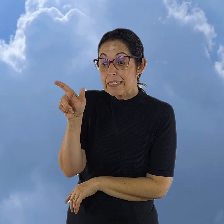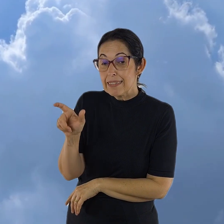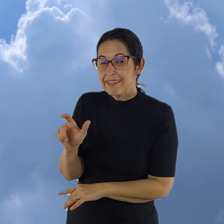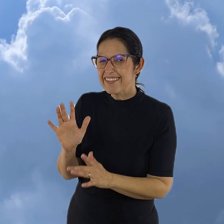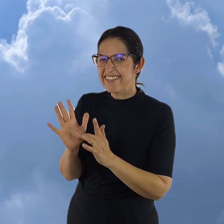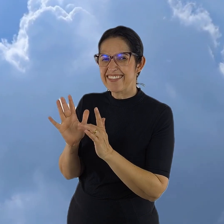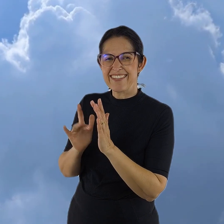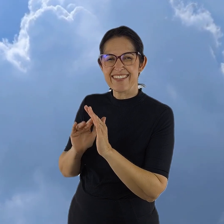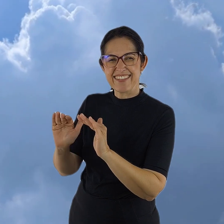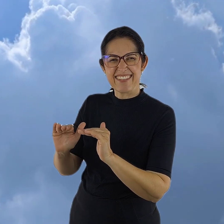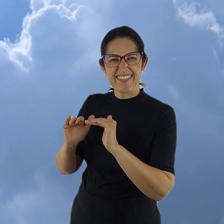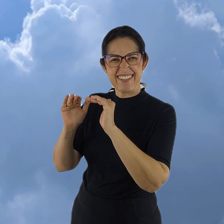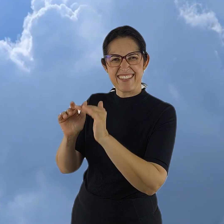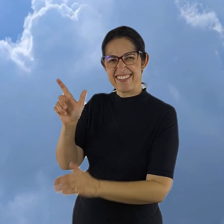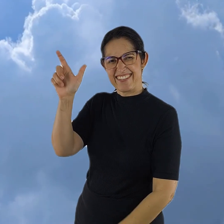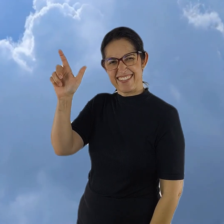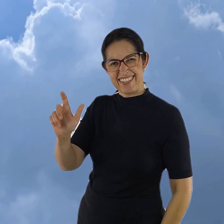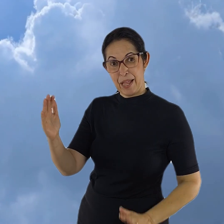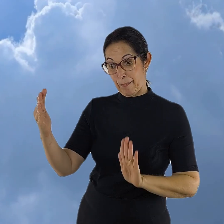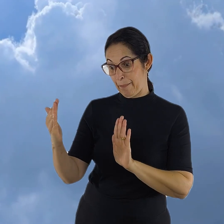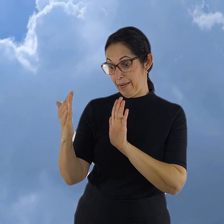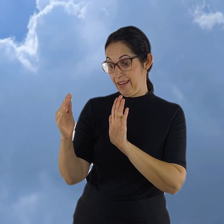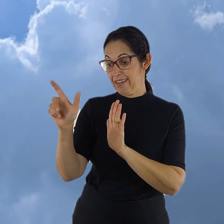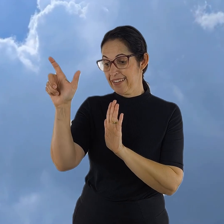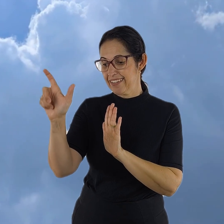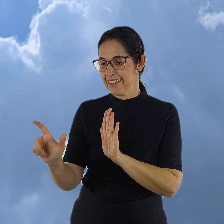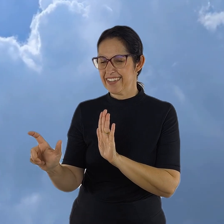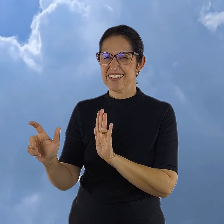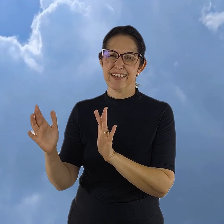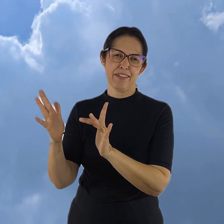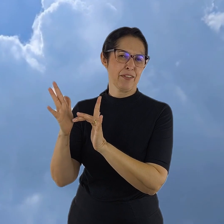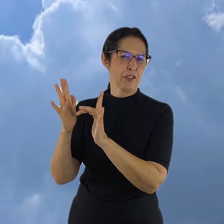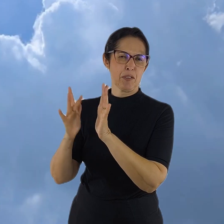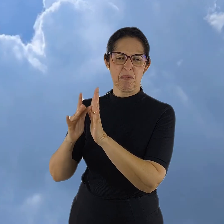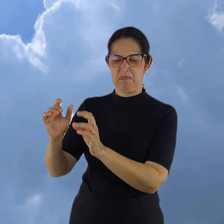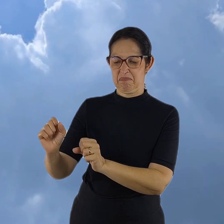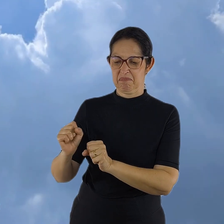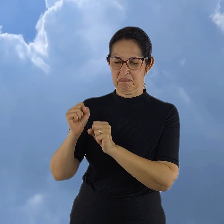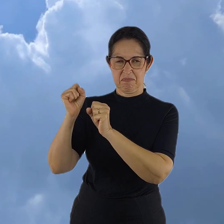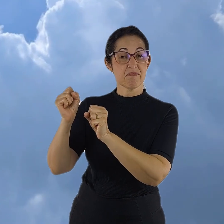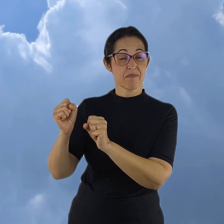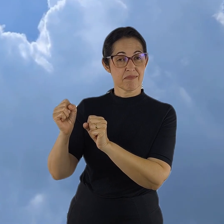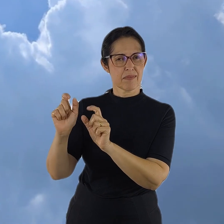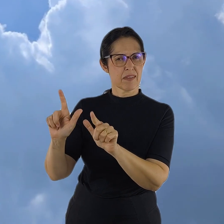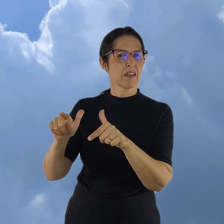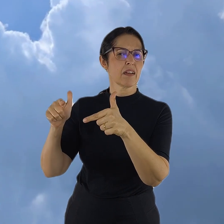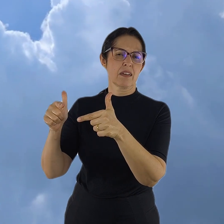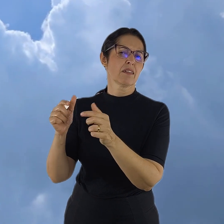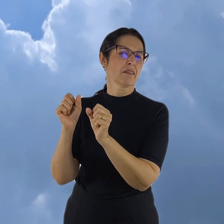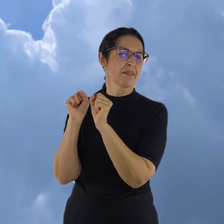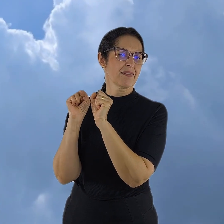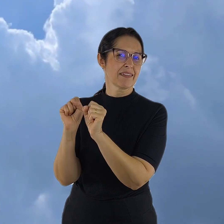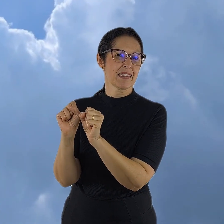dele. Porque aquele que estava diante dele é aquele que não há limites para o que ele pode fazer. Ele ainda não